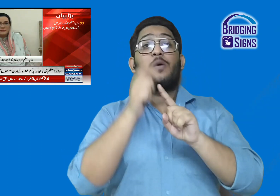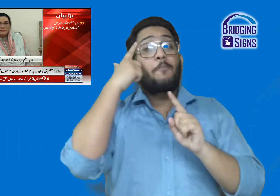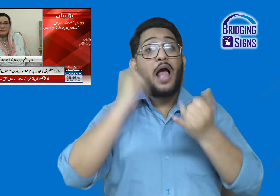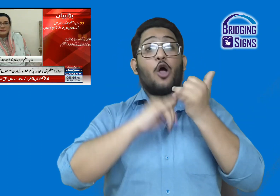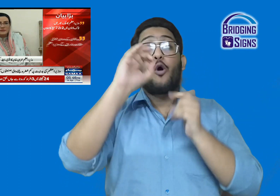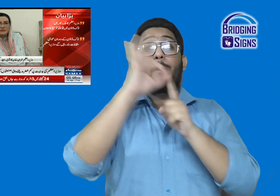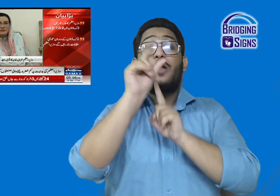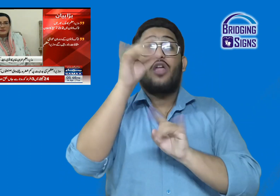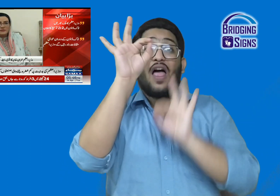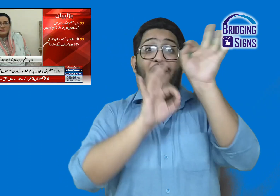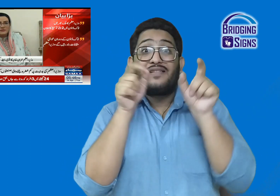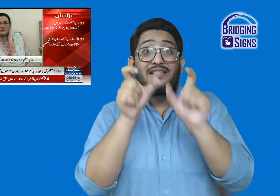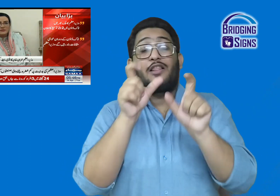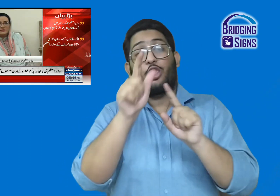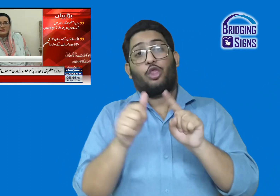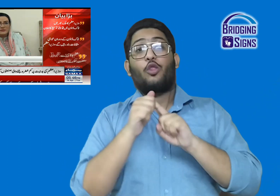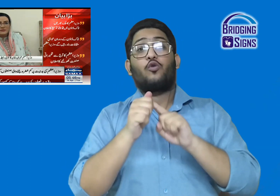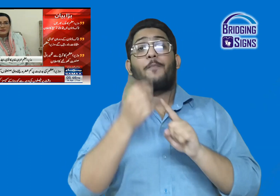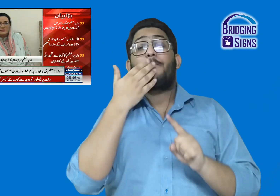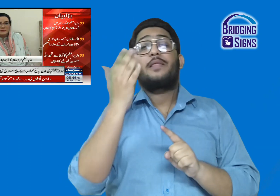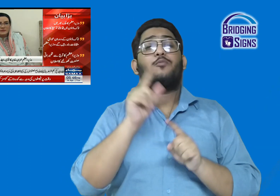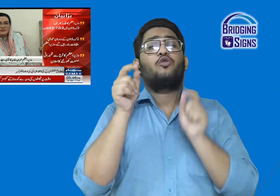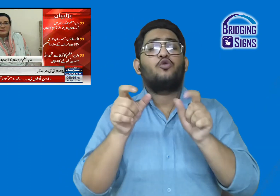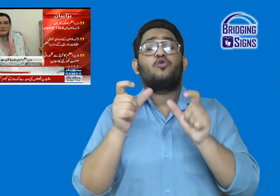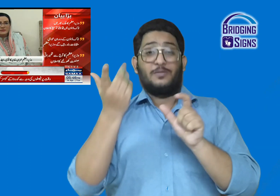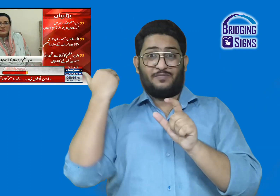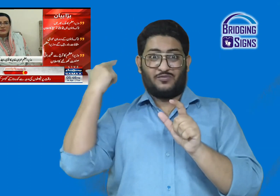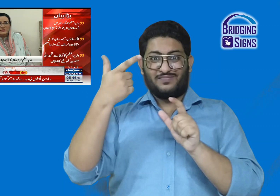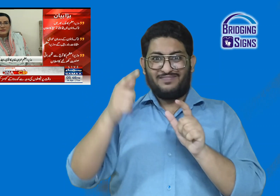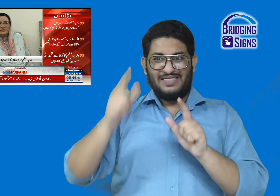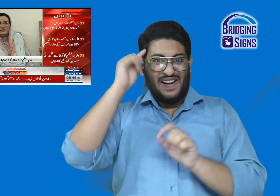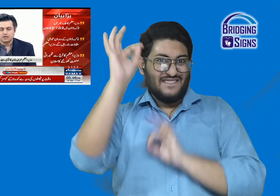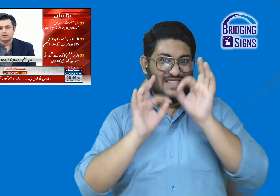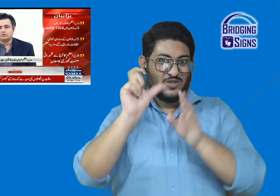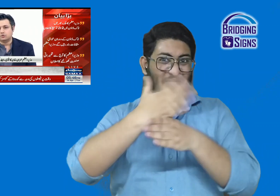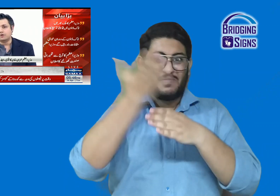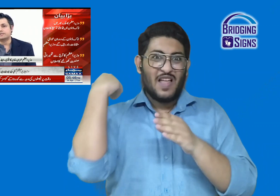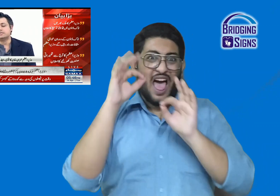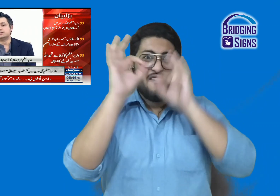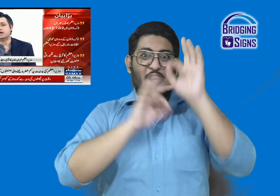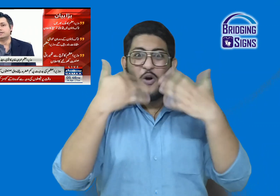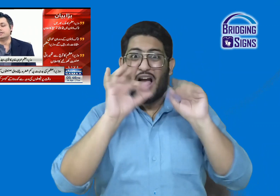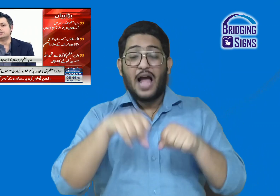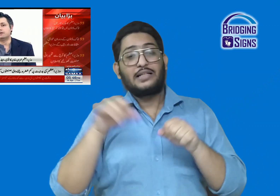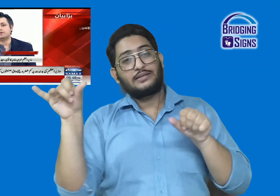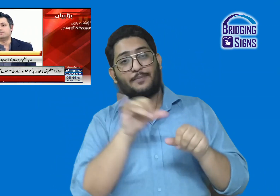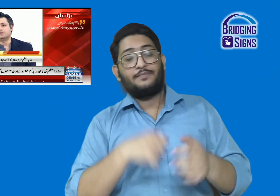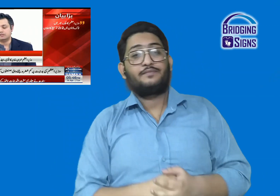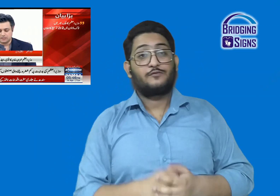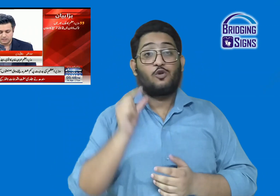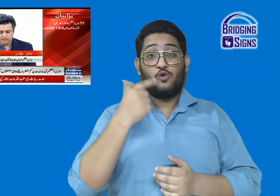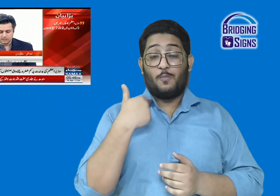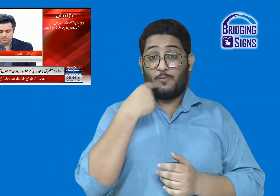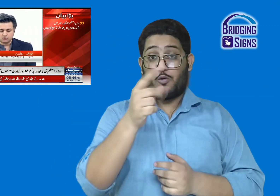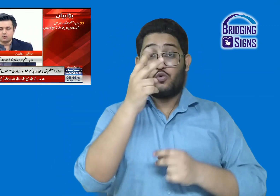के साथ जो गुज़िश्ता हफ्तों के अंदर ऑलरेडी सूबों को फराहम कर दिए गए हैं। दो ऐसी जगह आई हैं जहाँ पर